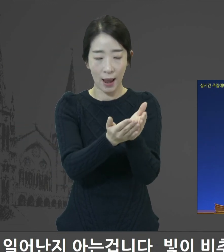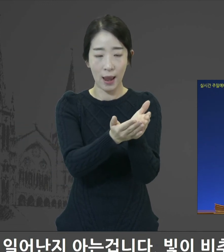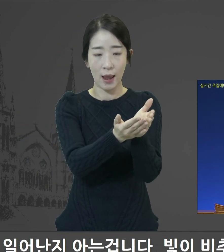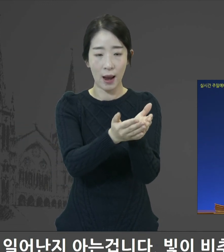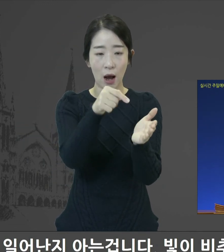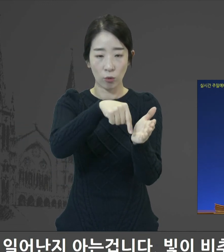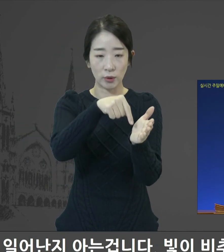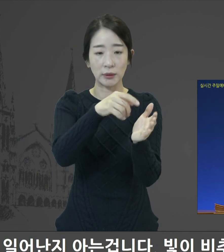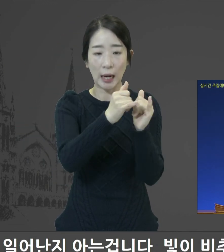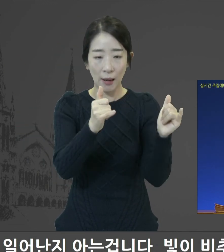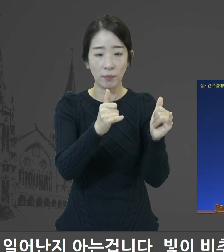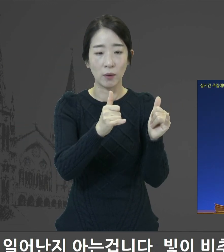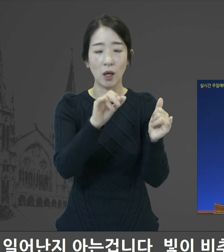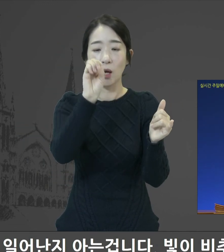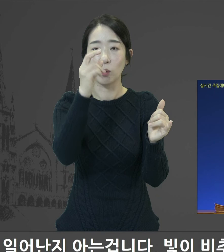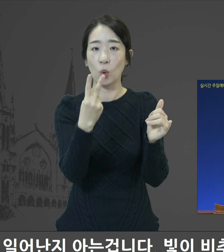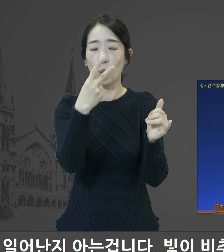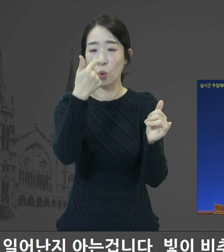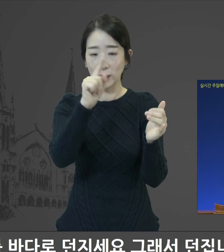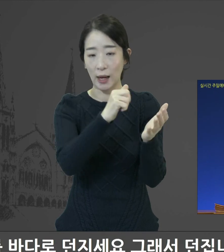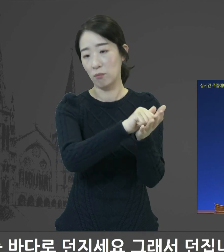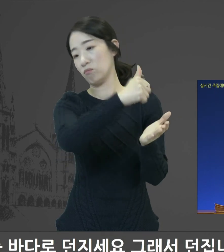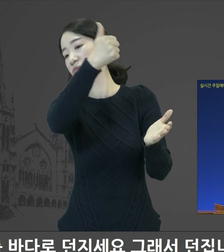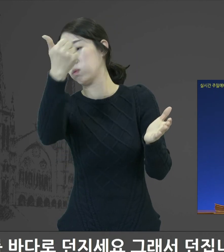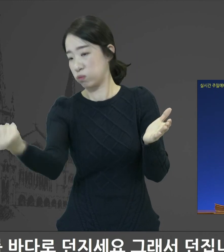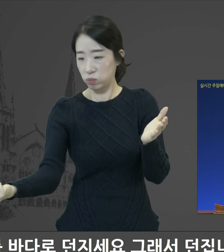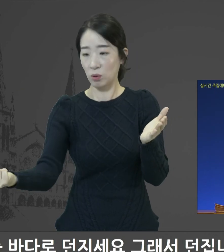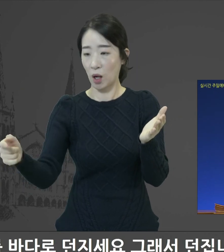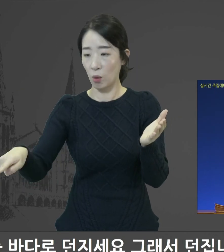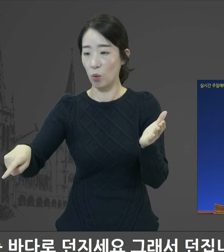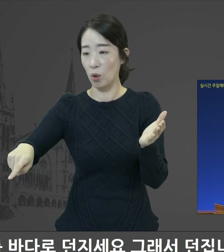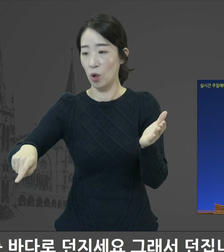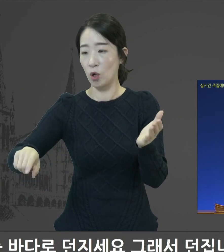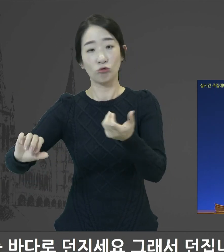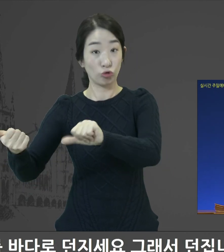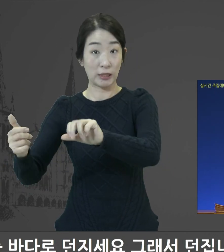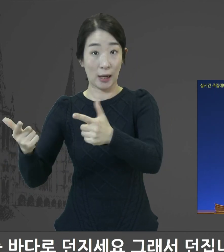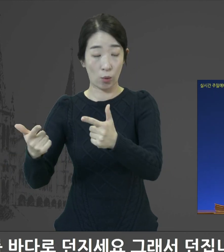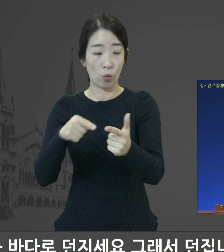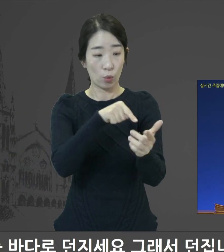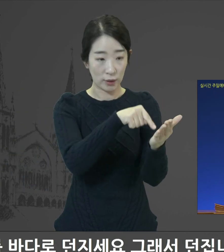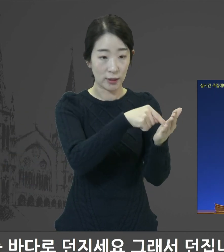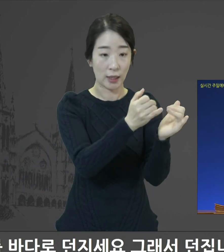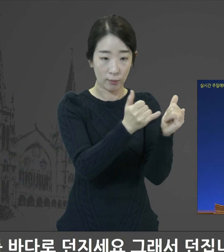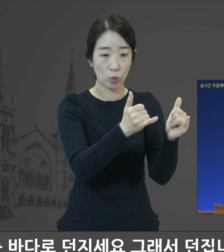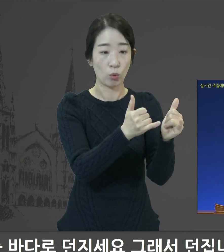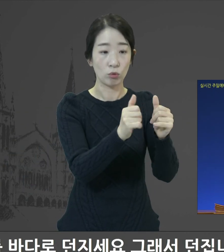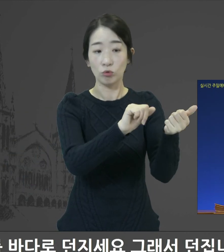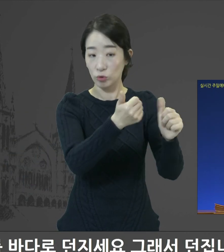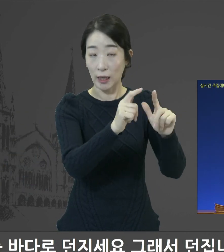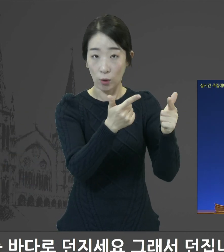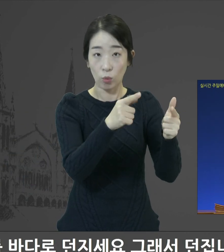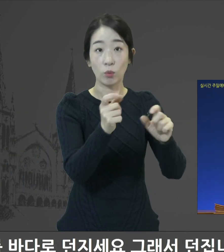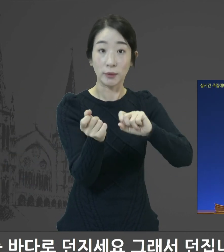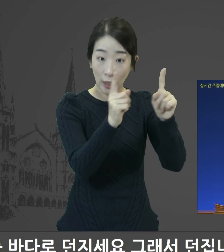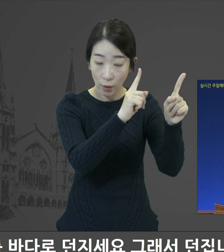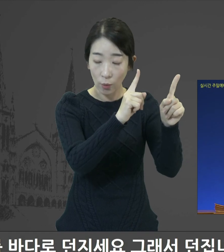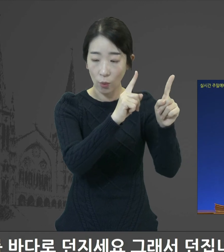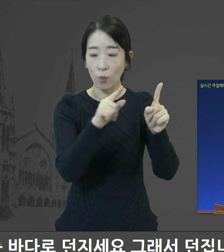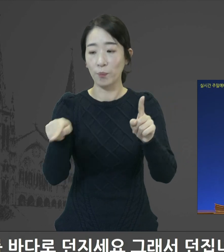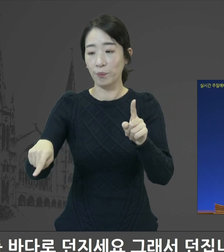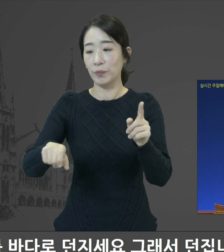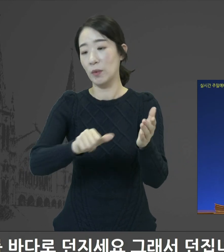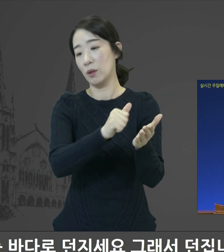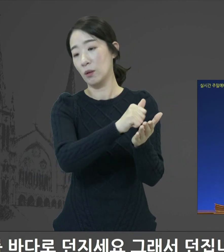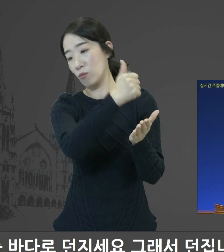살았습니다. 요나도 바다에 떨어져 죽는 줄 알았더니 큰 물고기가 요나를 데려다가 어떻게 했어요? 니느웨